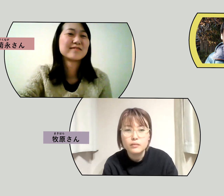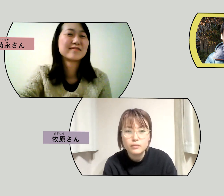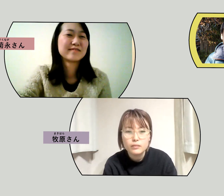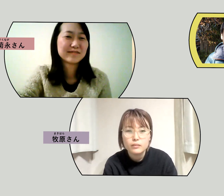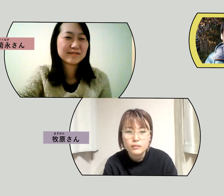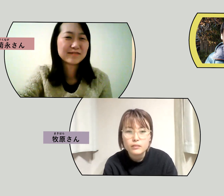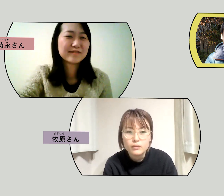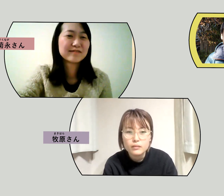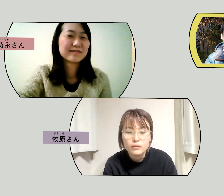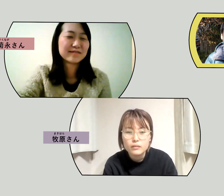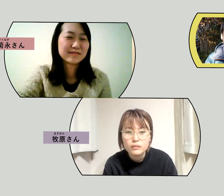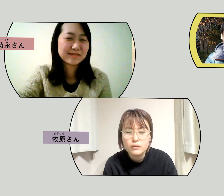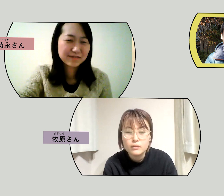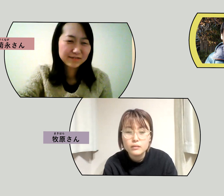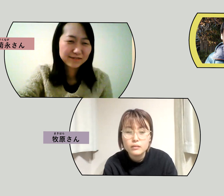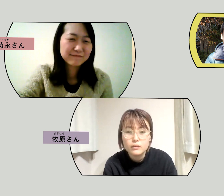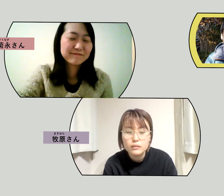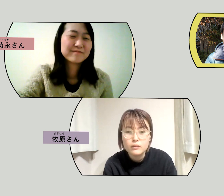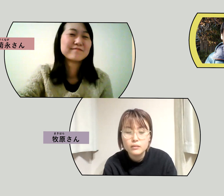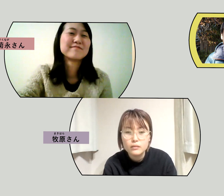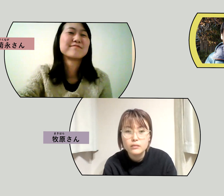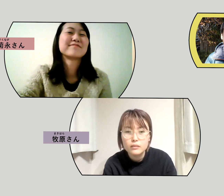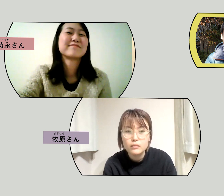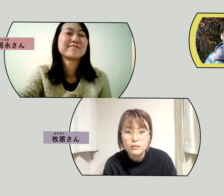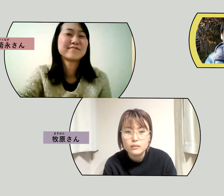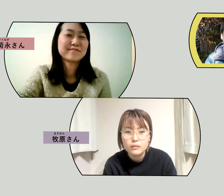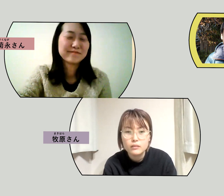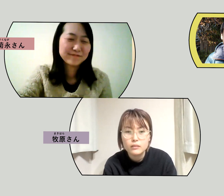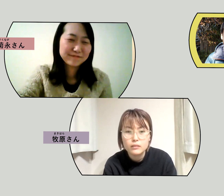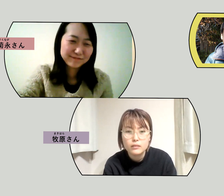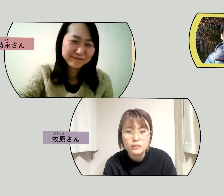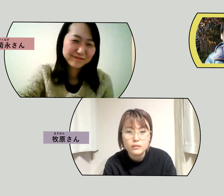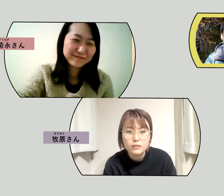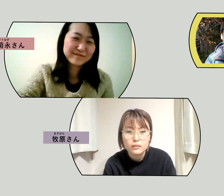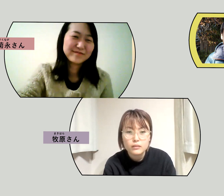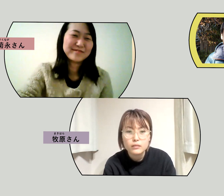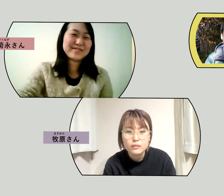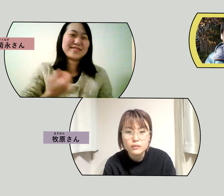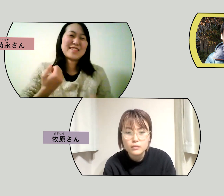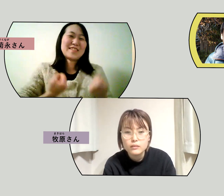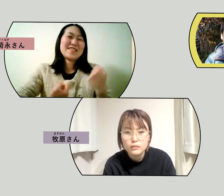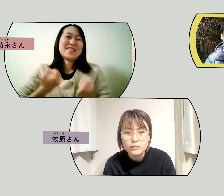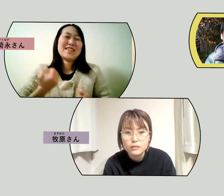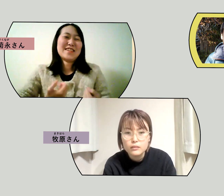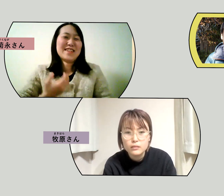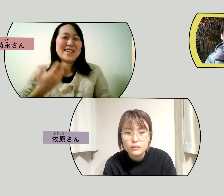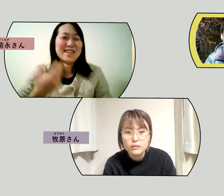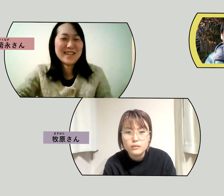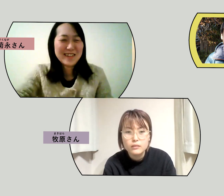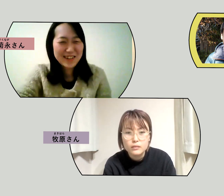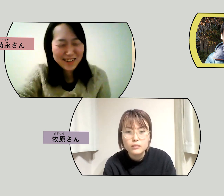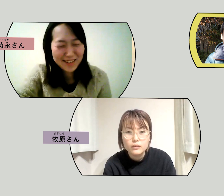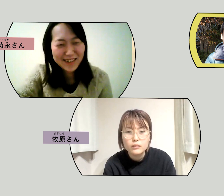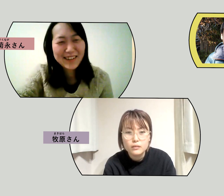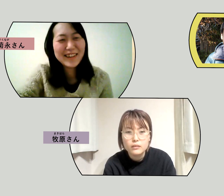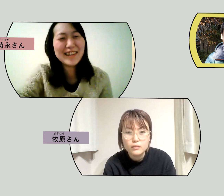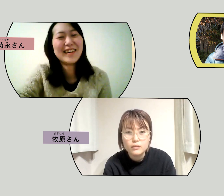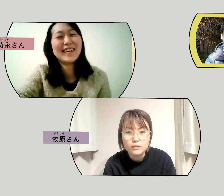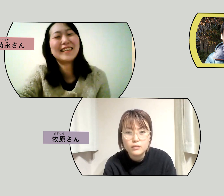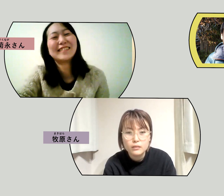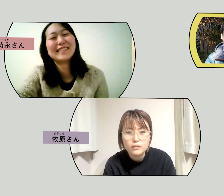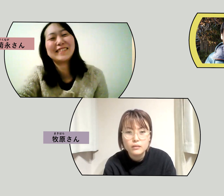いうの問題もあると思うのでどうしても音になるんですけどそうすると信号の音が例えば大通りだとそこら中から聞こえたりと